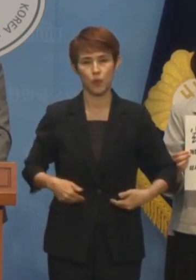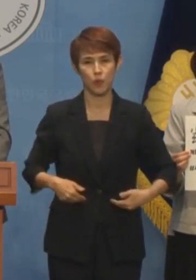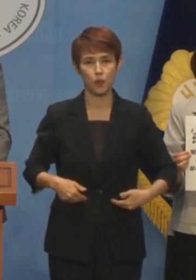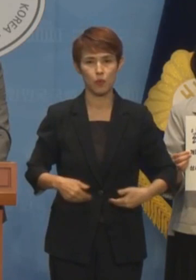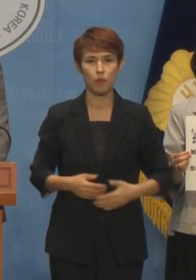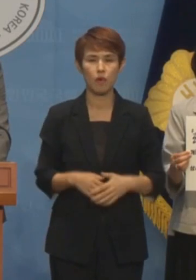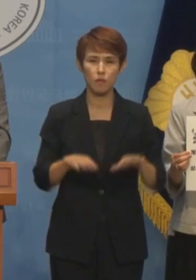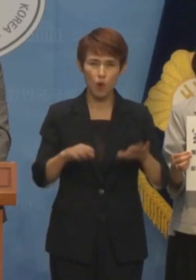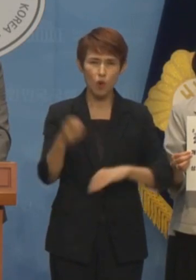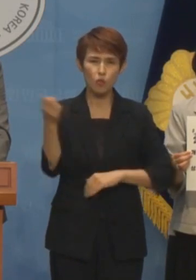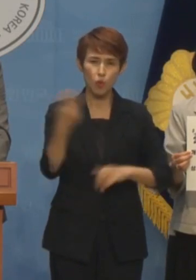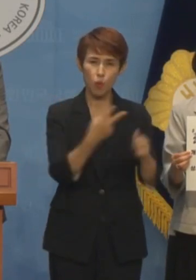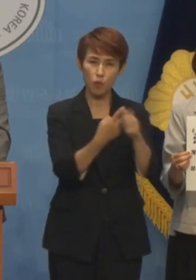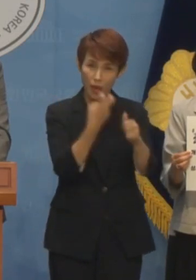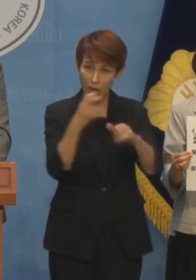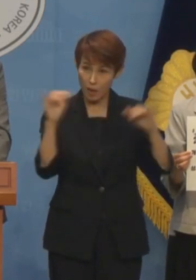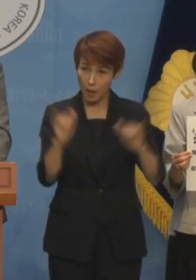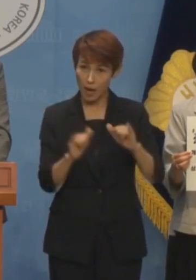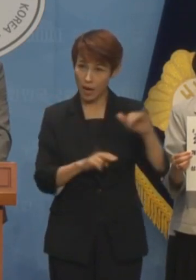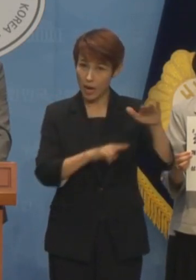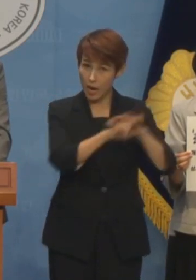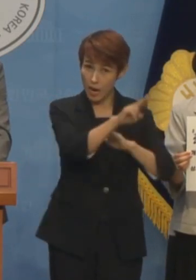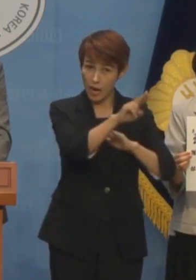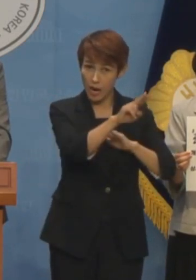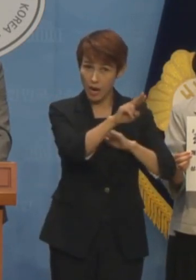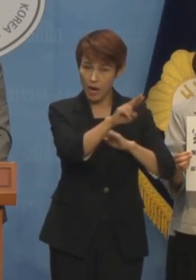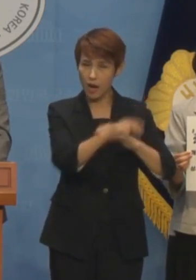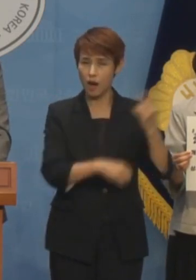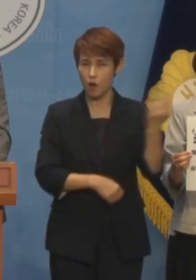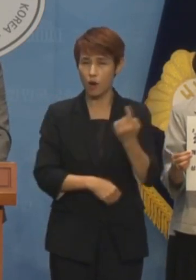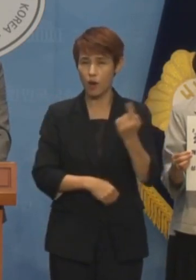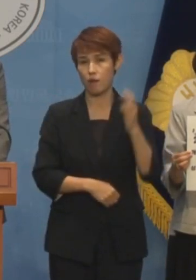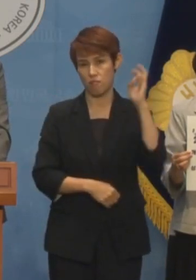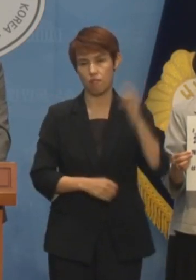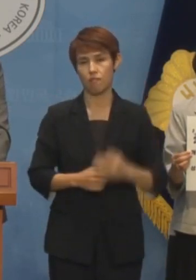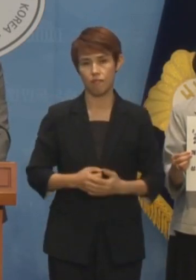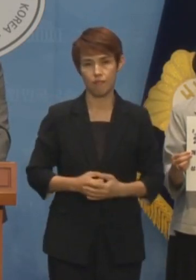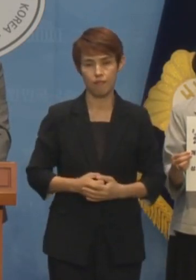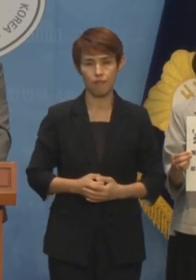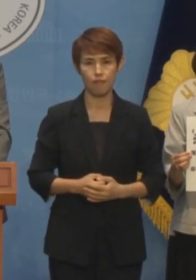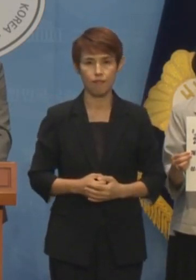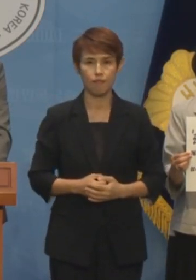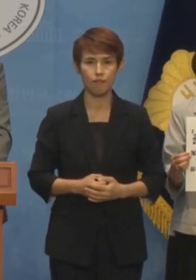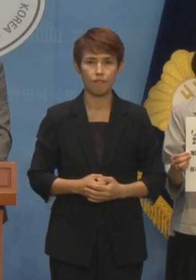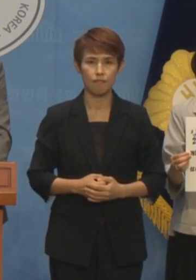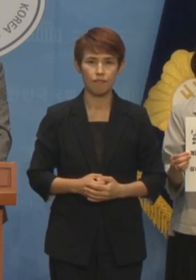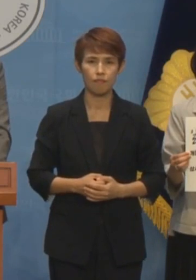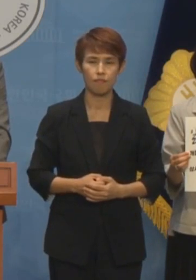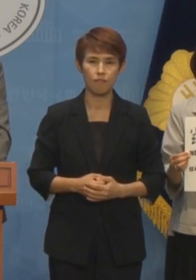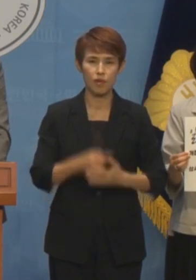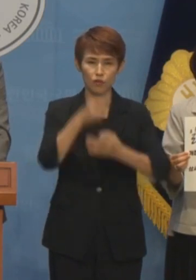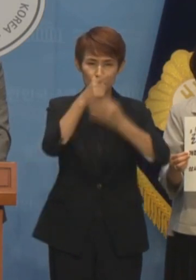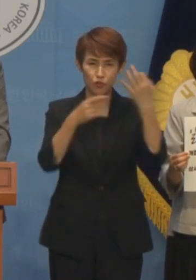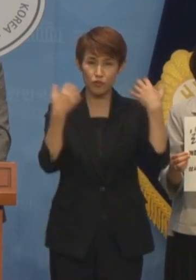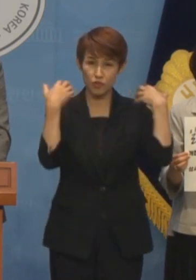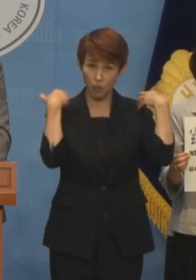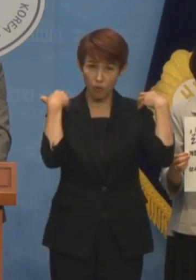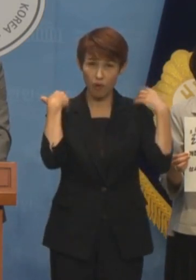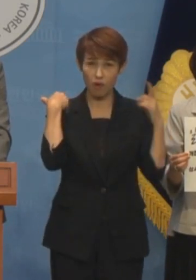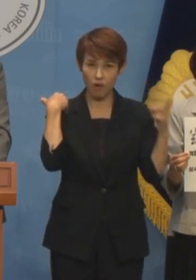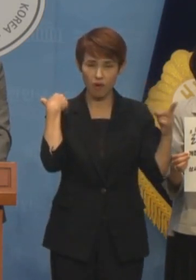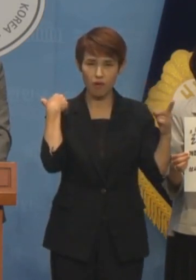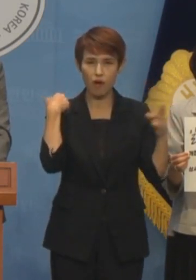번째 탄핵 도주자를 눈뜨고 맞이할 수밖에 없을 것입니다. 이렇게 윤석열 정권이 대놓고